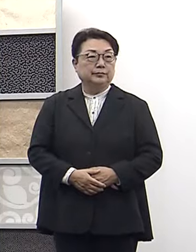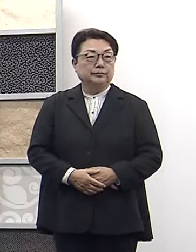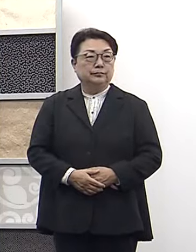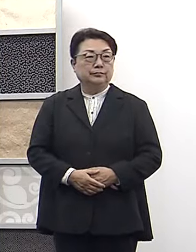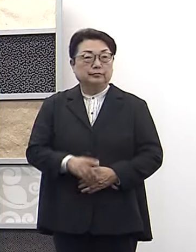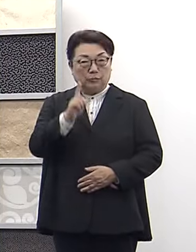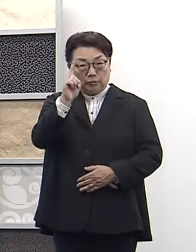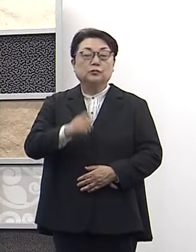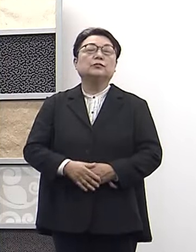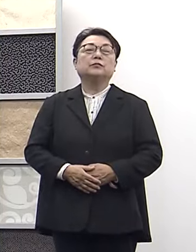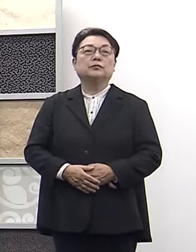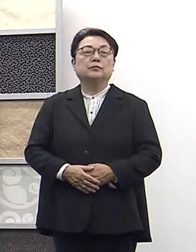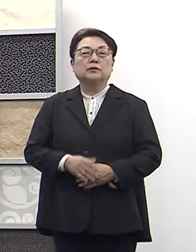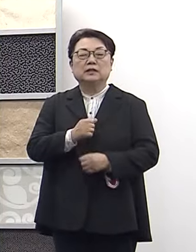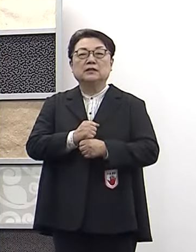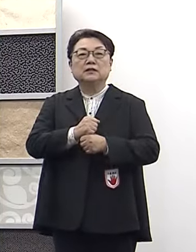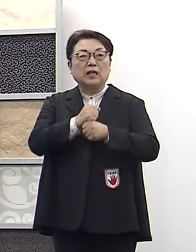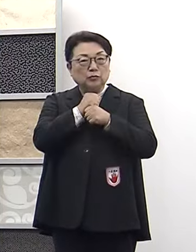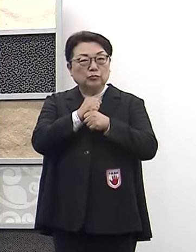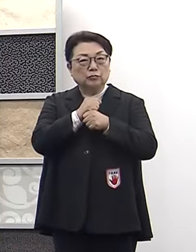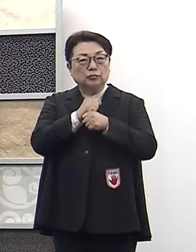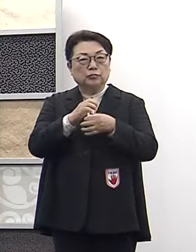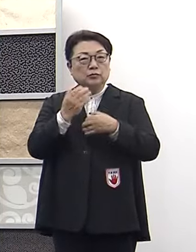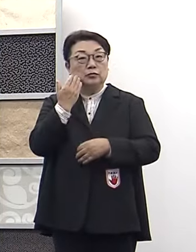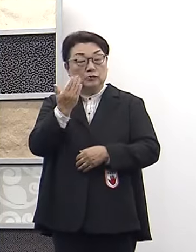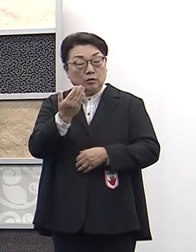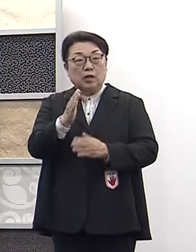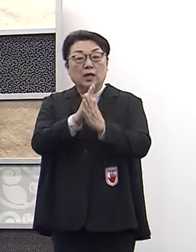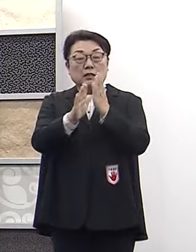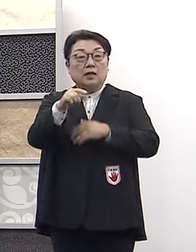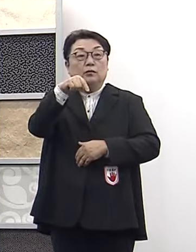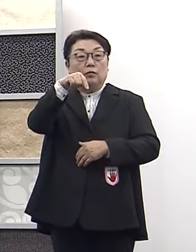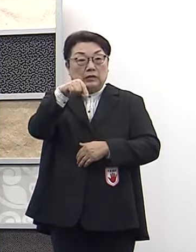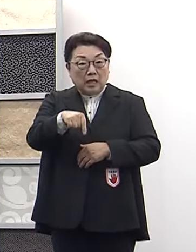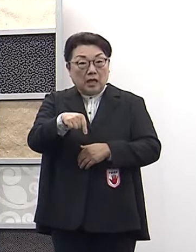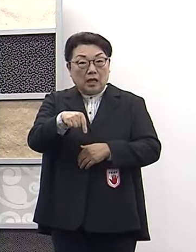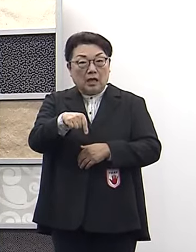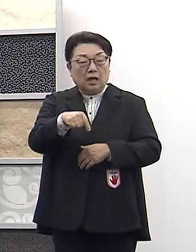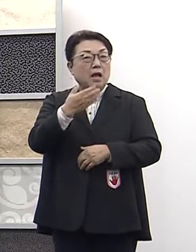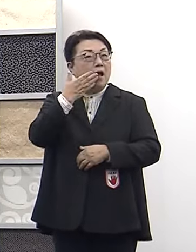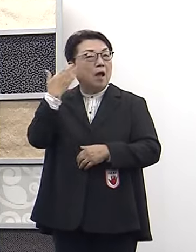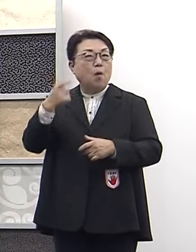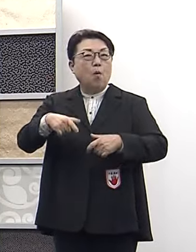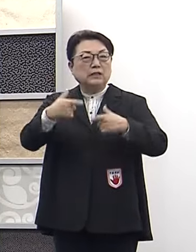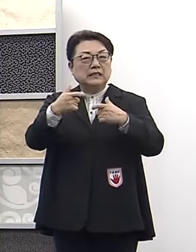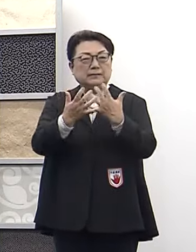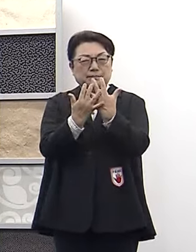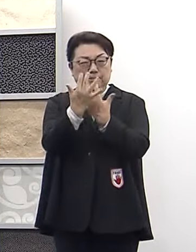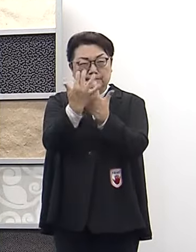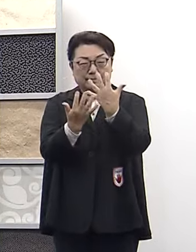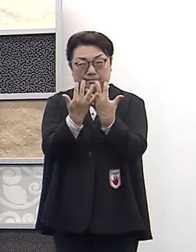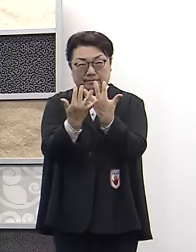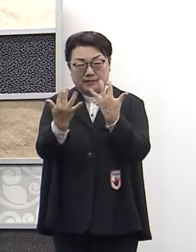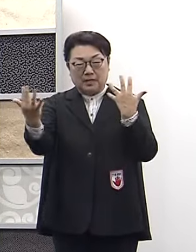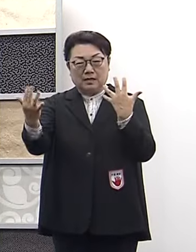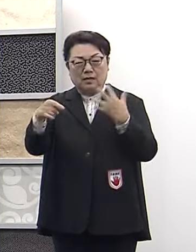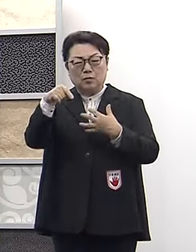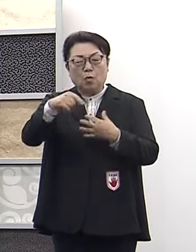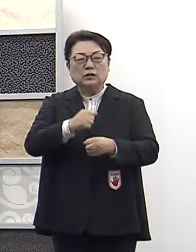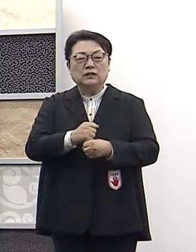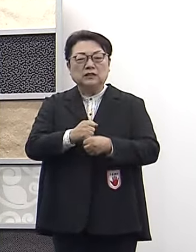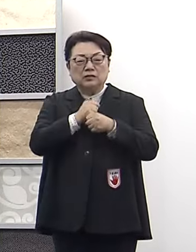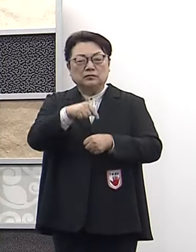じゃあもう一点、自殺の関係でお伺いいたします。山梨県内ですと、青木ヶ原樹海での自殺が、非常に多い